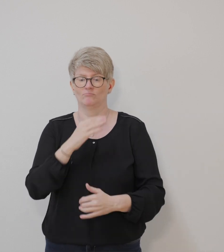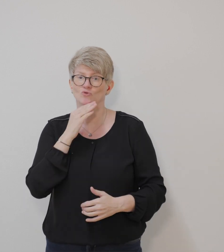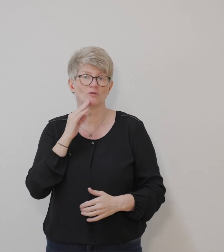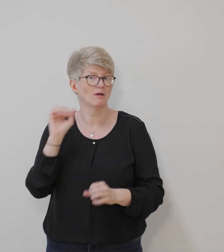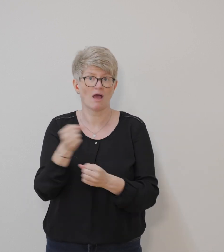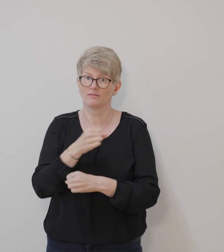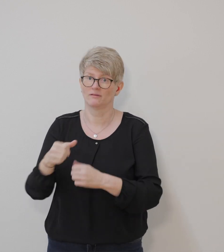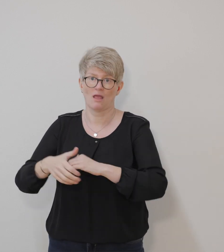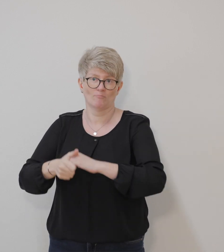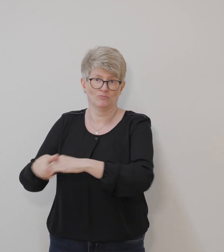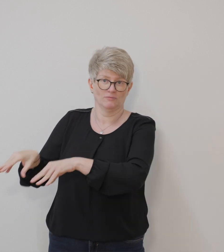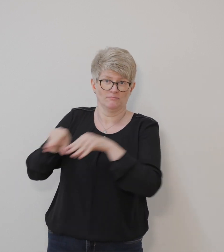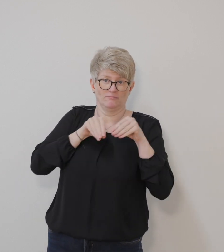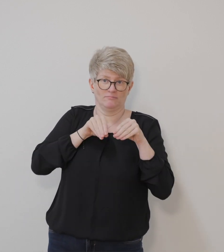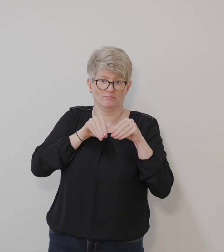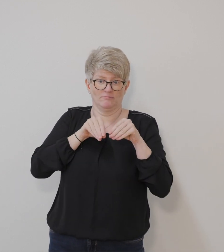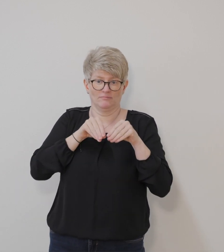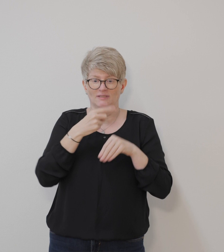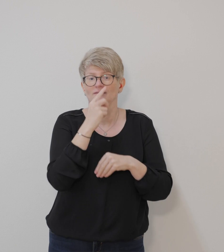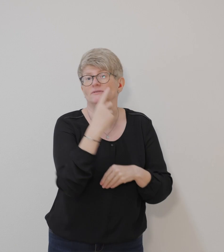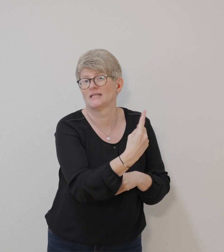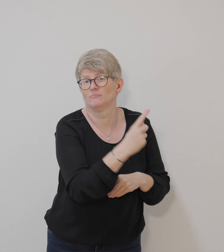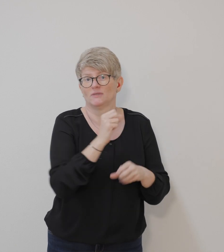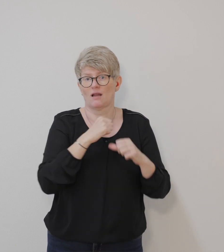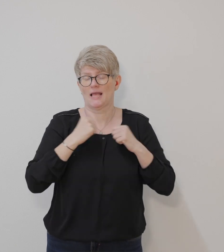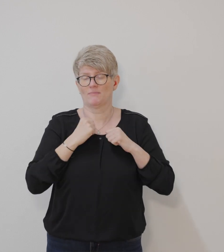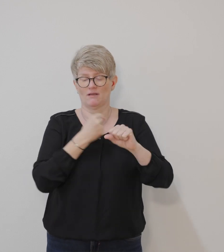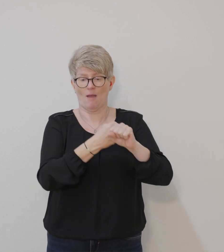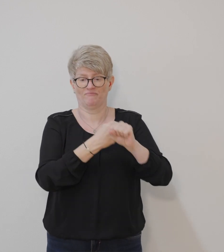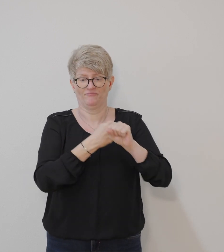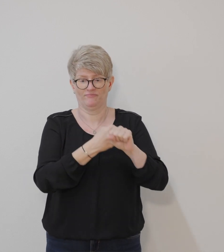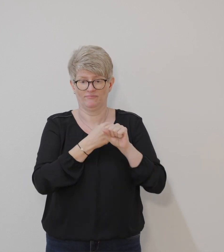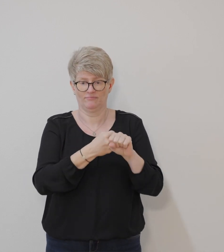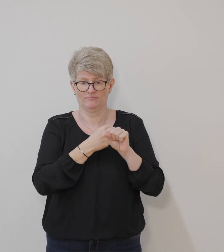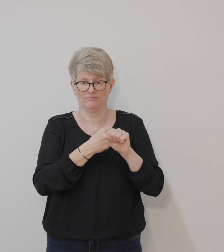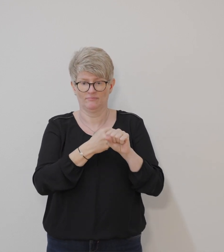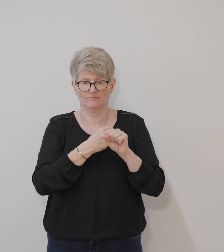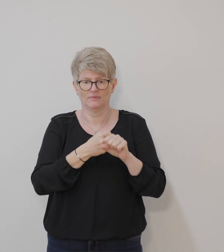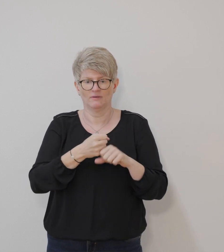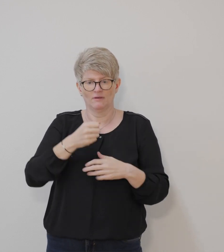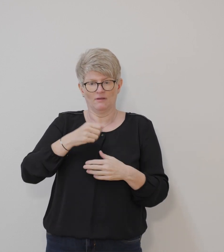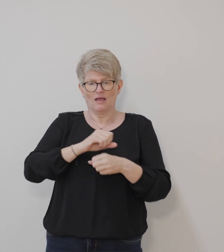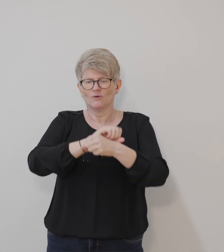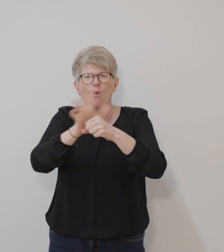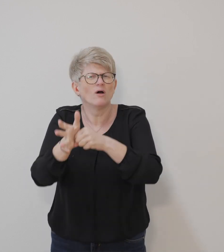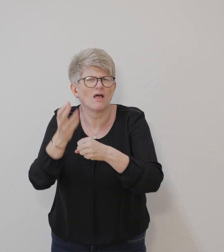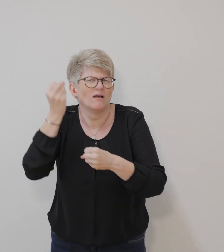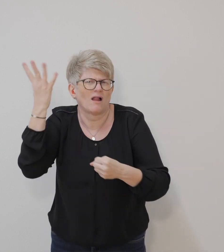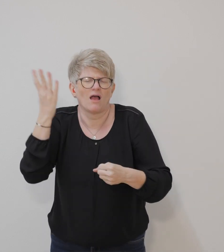Welt. Der Mutter kann es aber nicht zum Abschied in den Schoß gelegt werden, denn